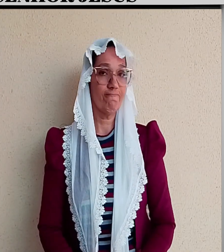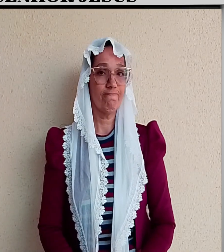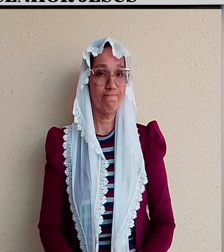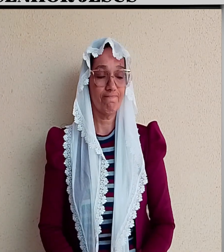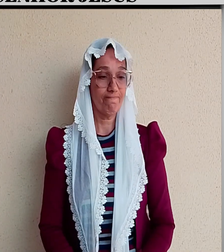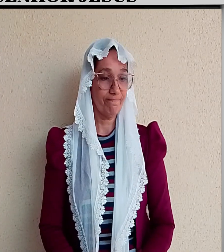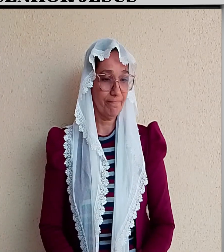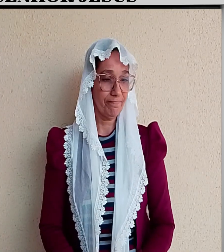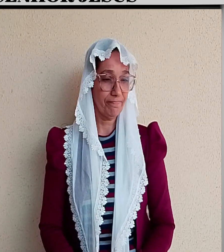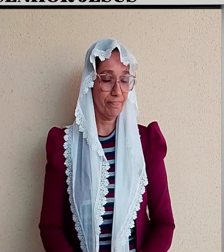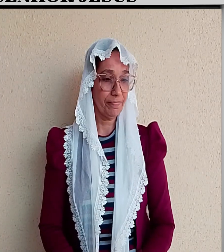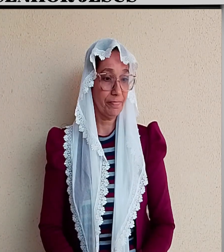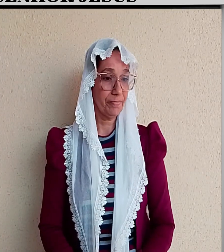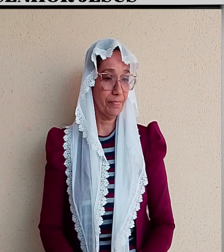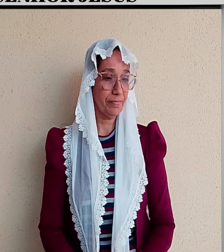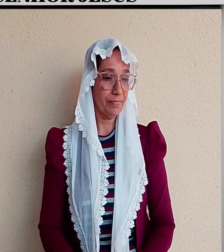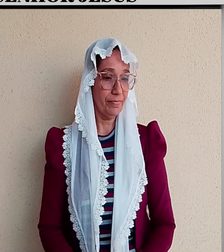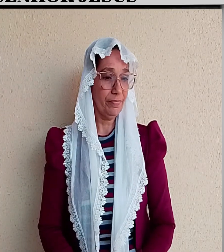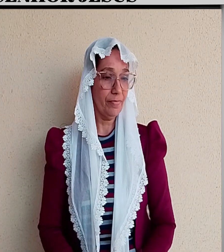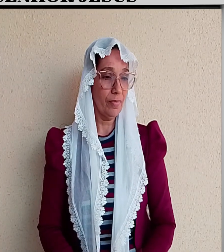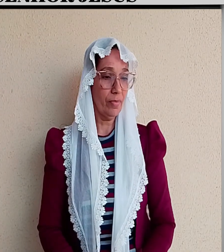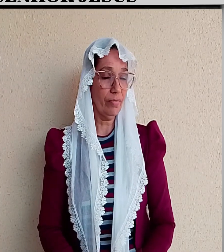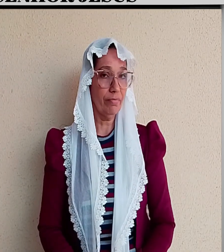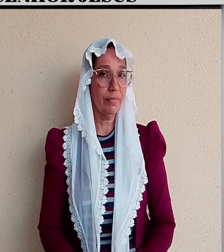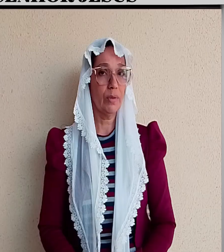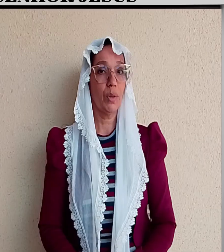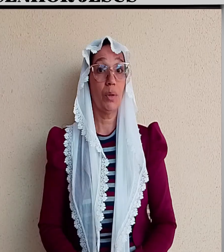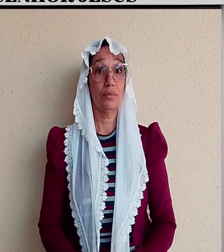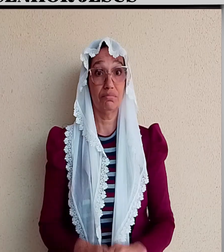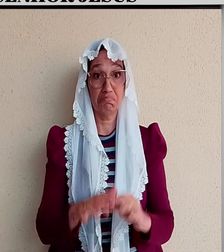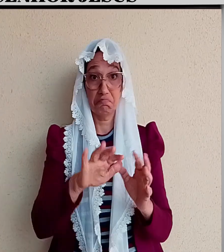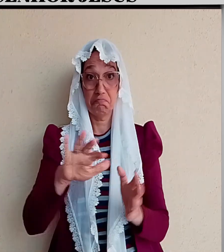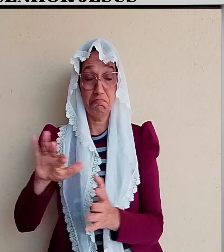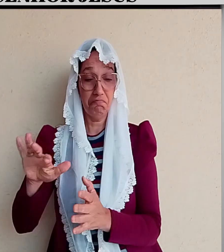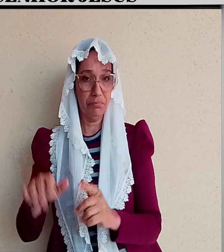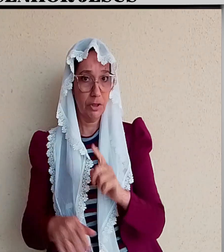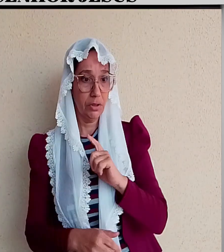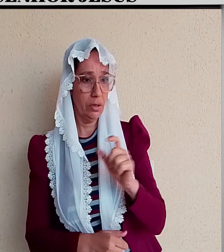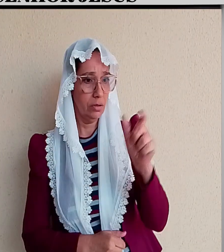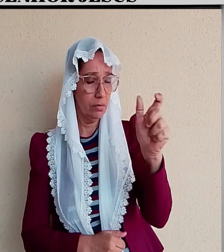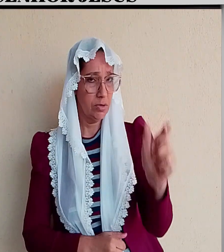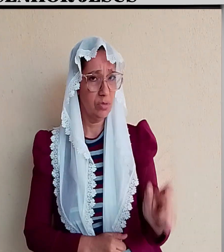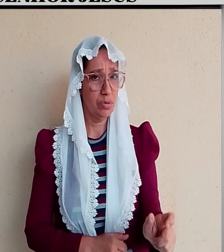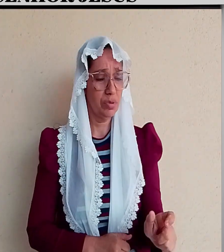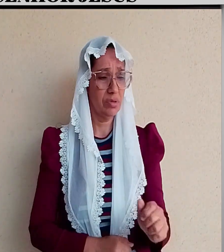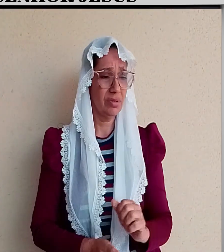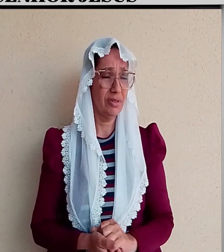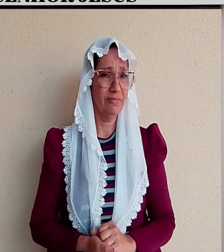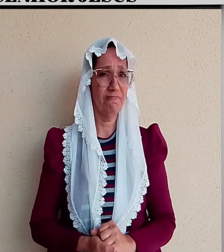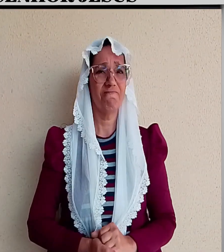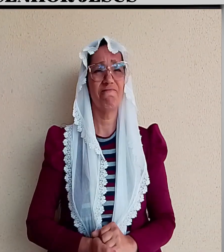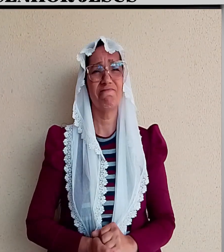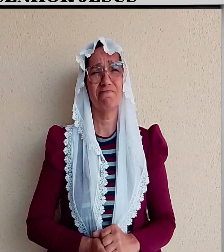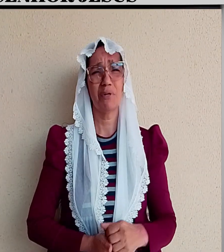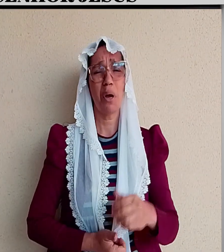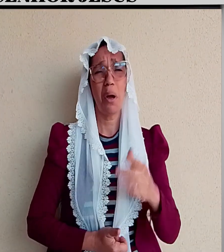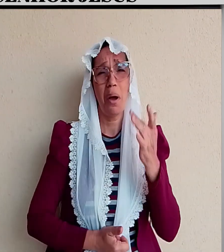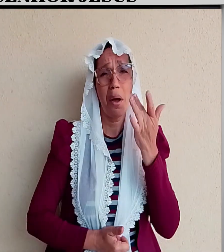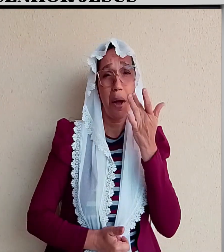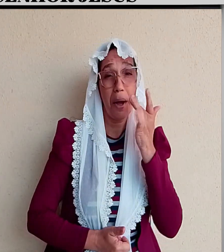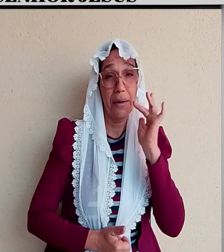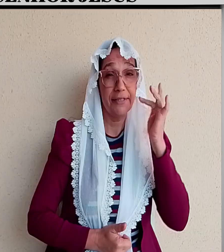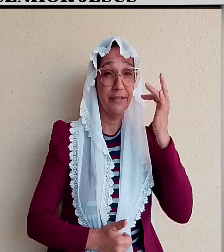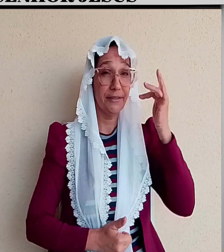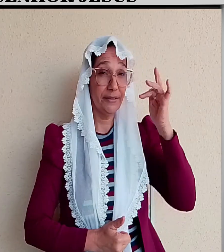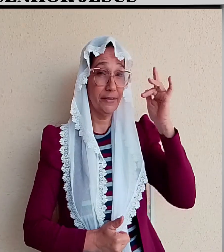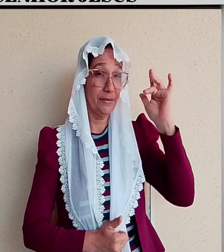Mas tem alguns que vão sofrer na dor, aleluia. Vai ser salvo na dor porque não fez poupança na minha glória, não guardou o bom tesouro,